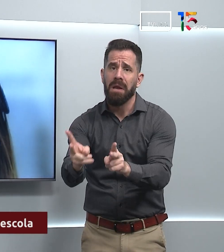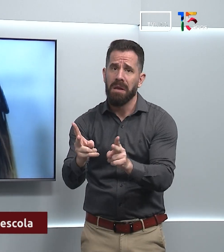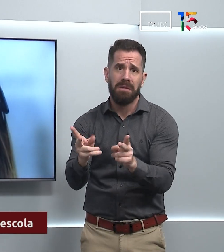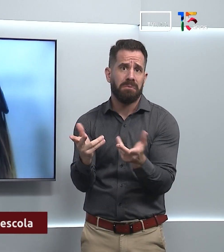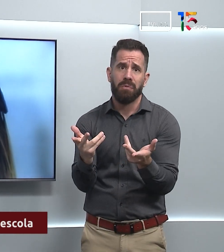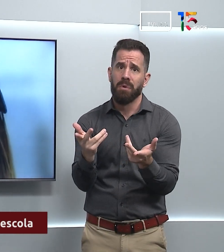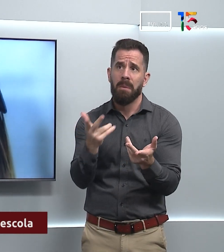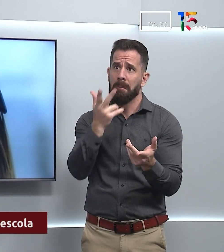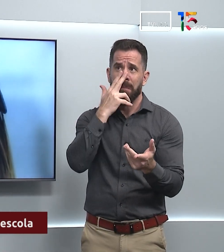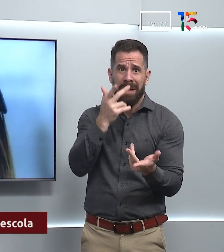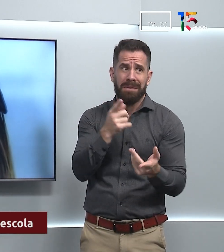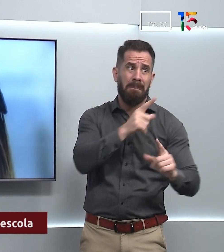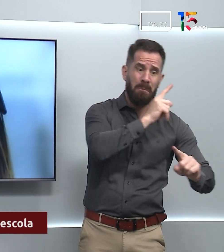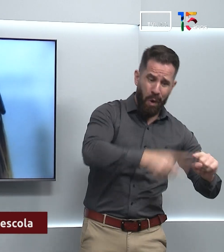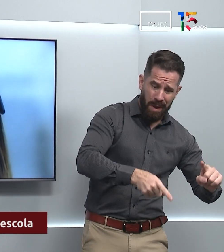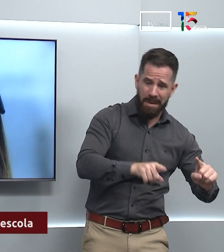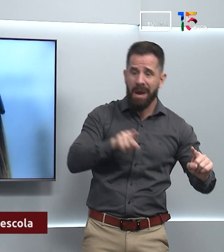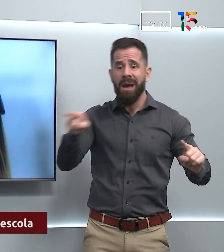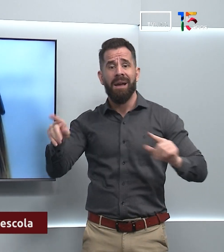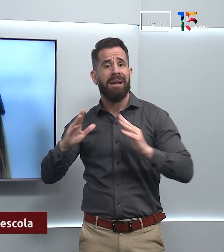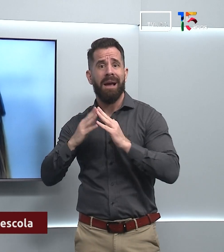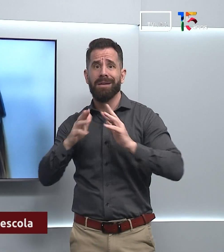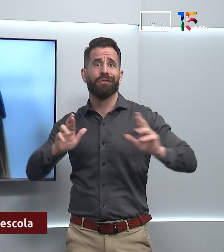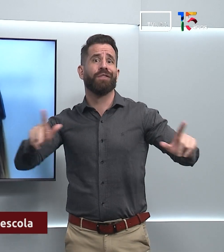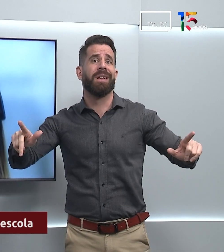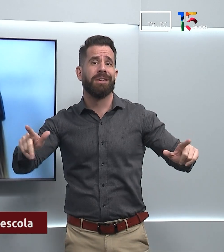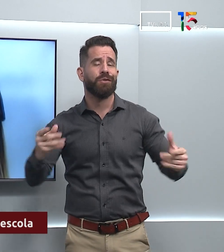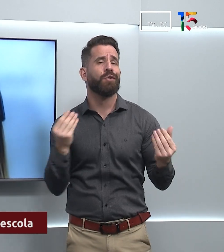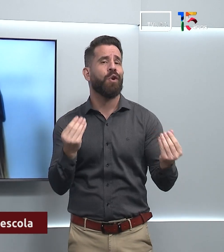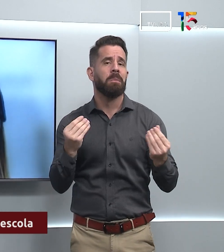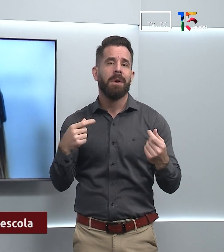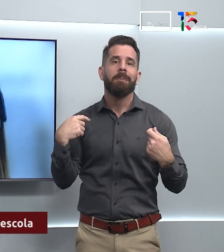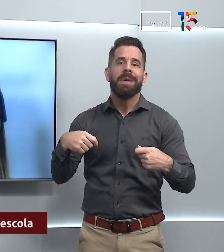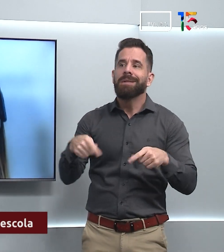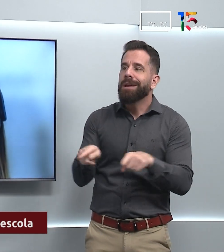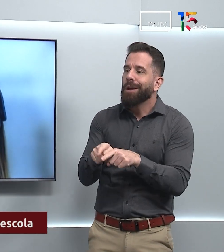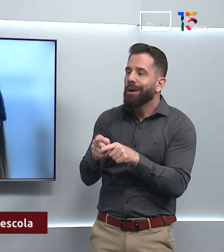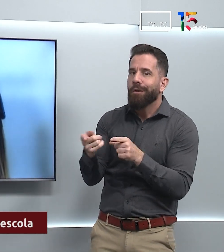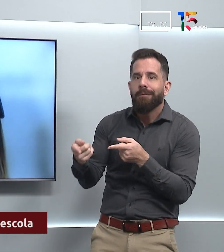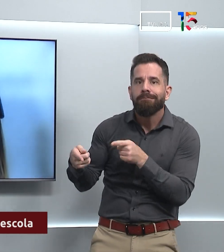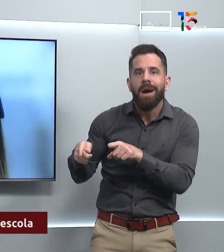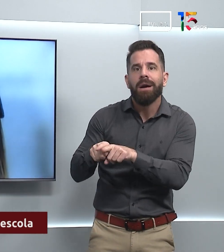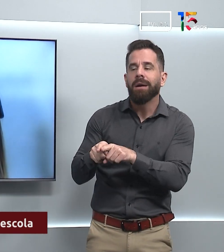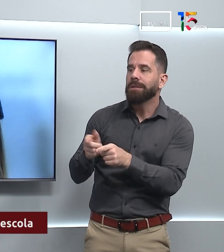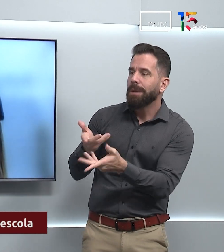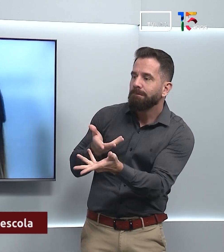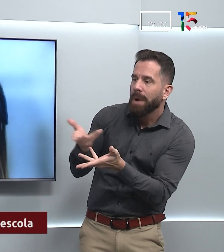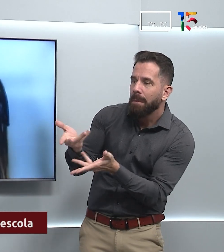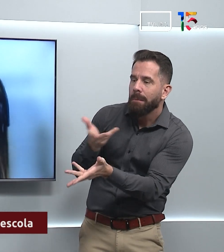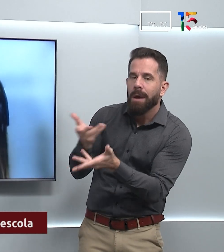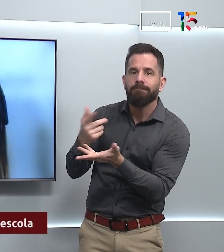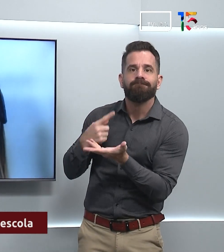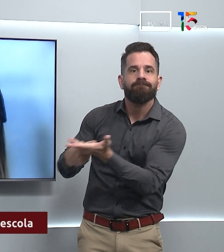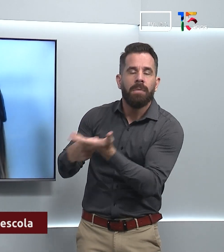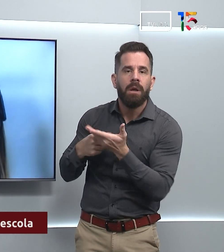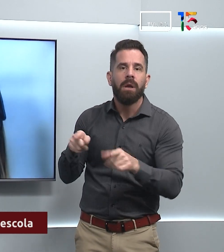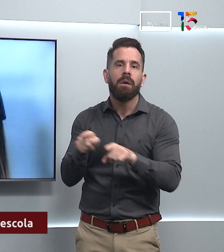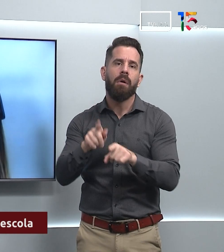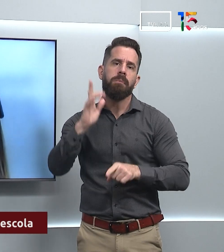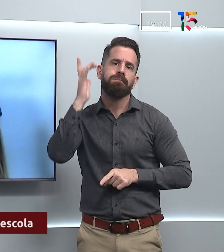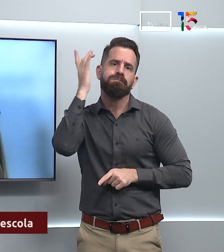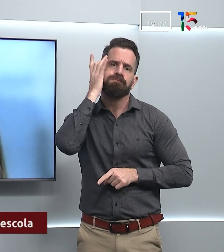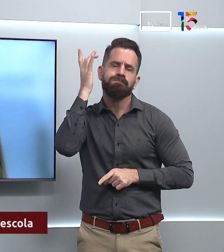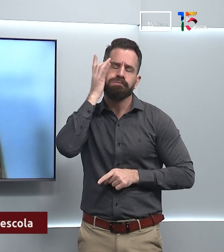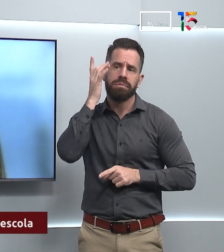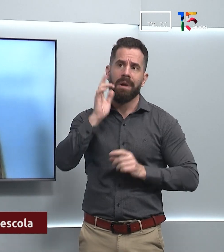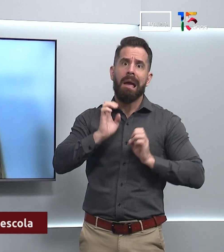hábitos, né? É preciso toda uma sensibilização para que realmente a gente possa ter um uso mais crítico, mais responsível, com